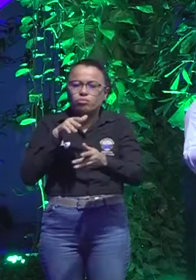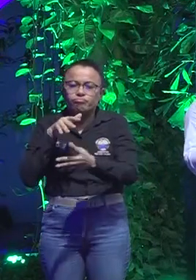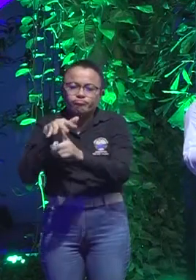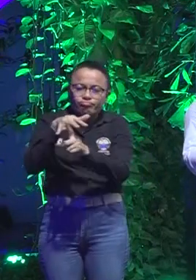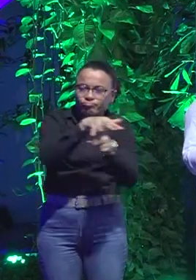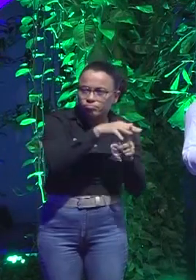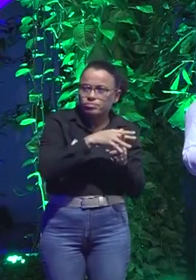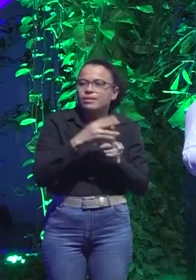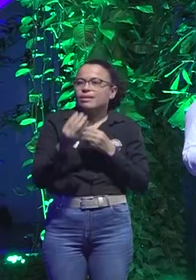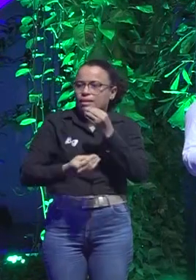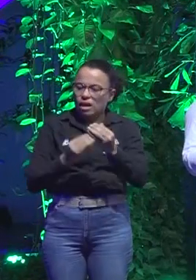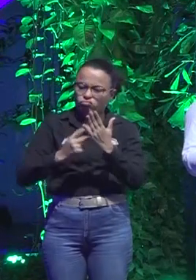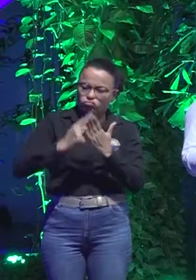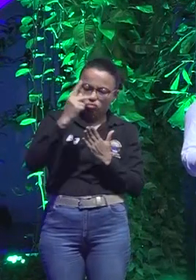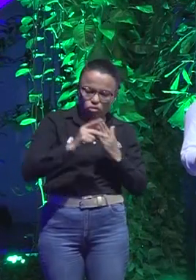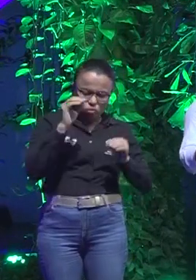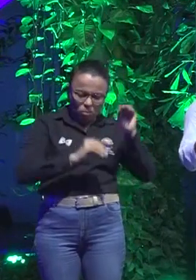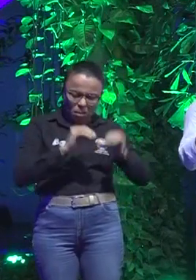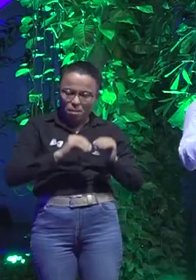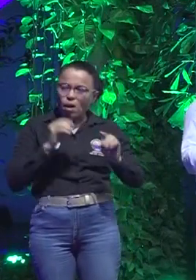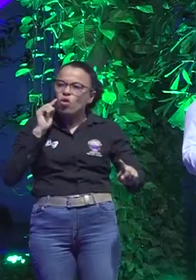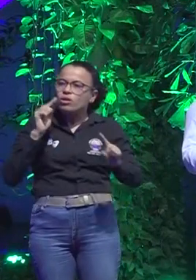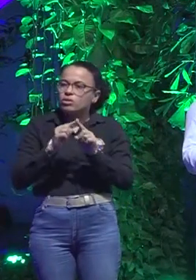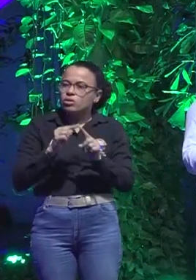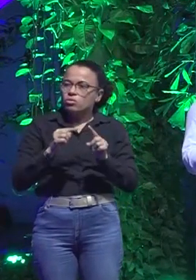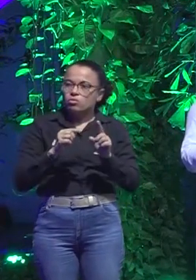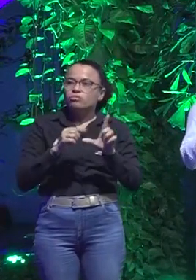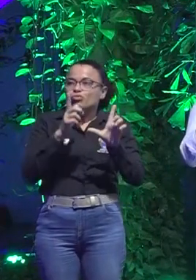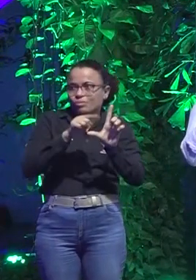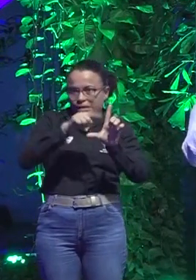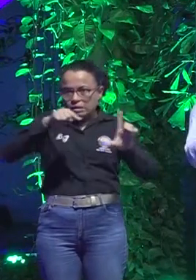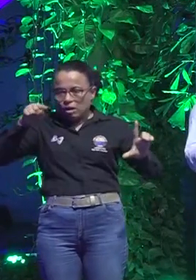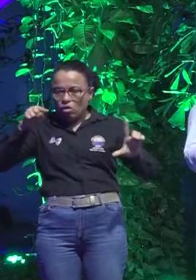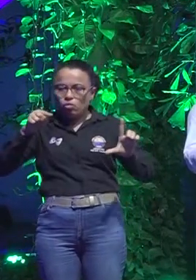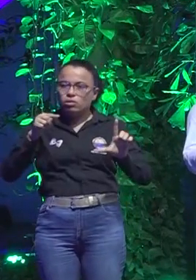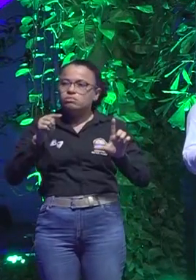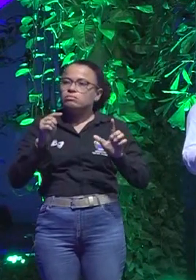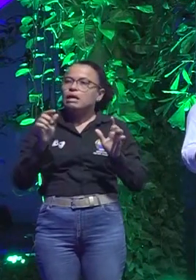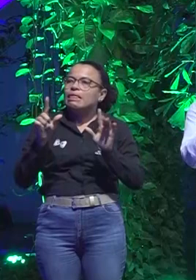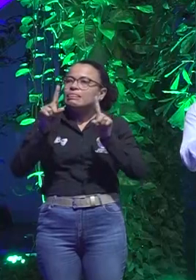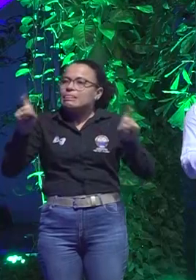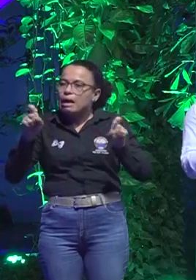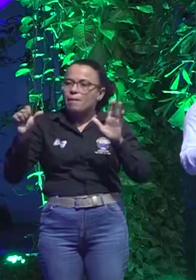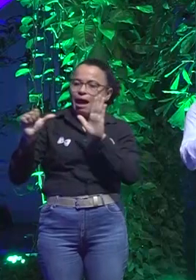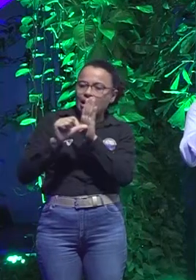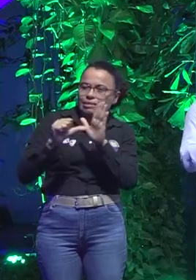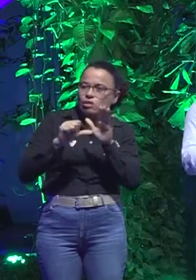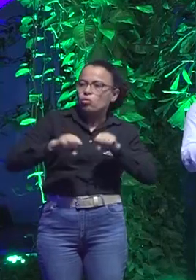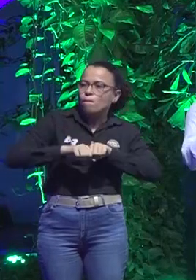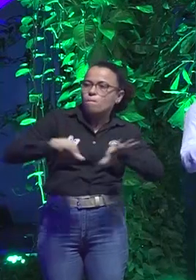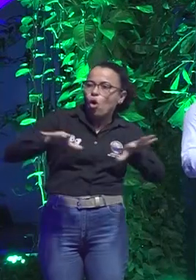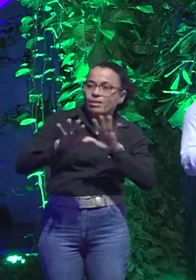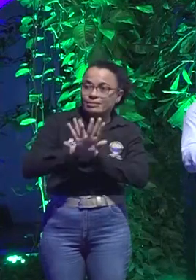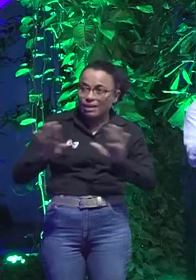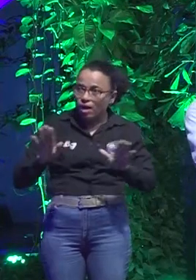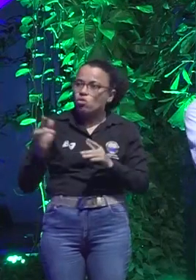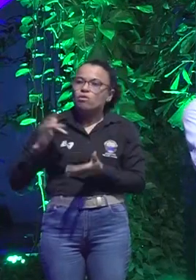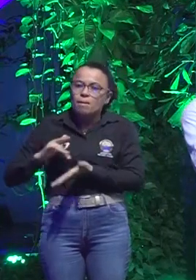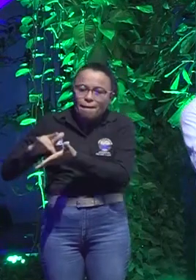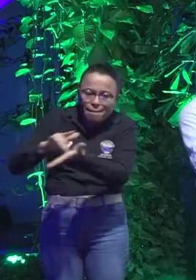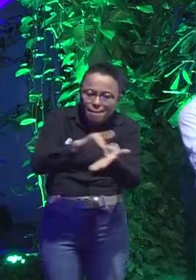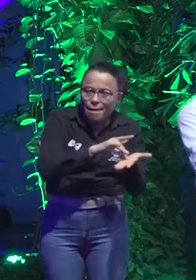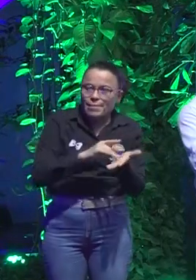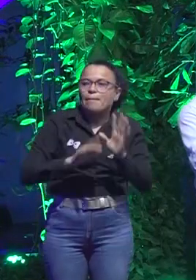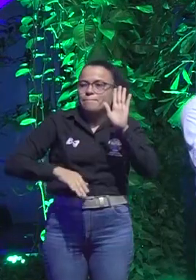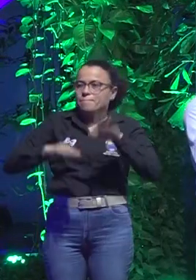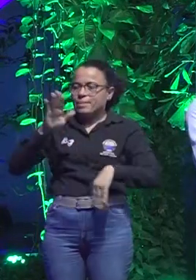que trascienden los indicadores clásicos de simplemente artículos, que lo único que en muchos casos engrosan